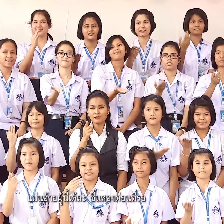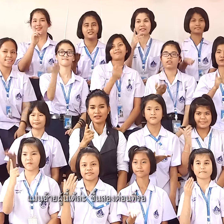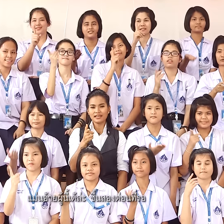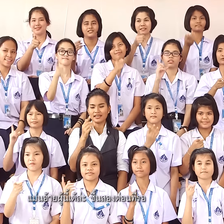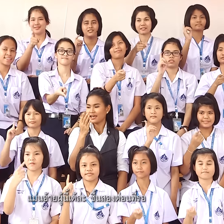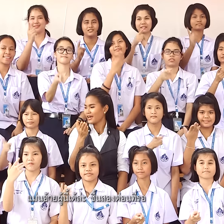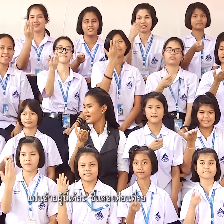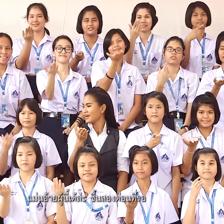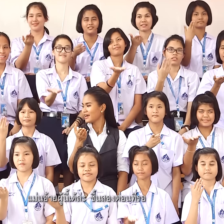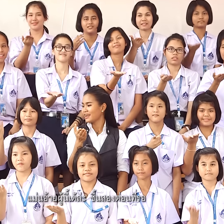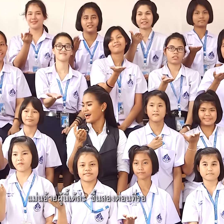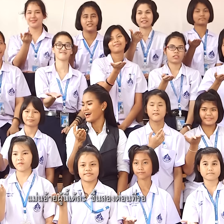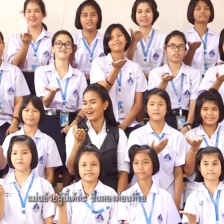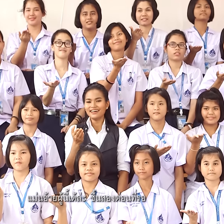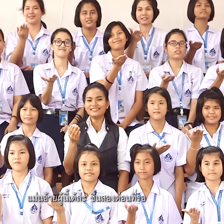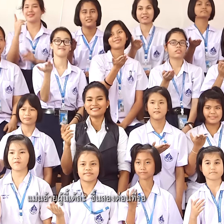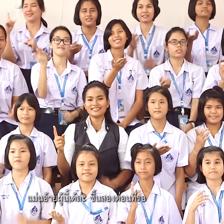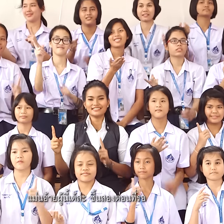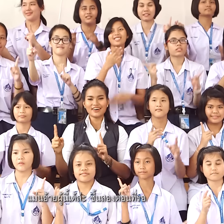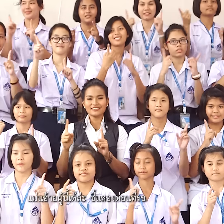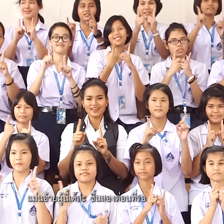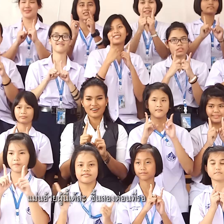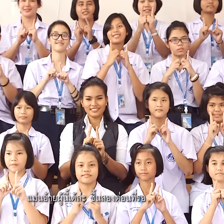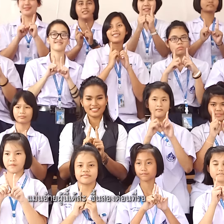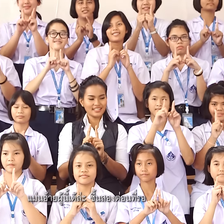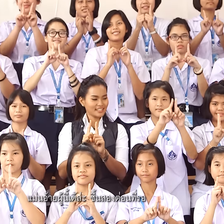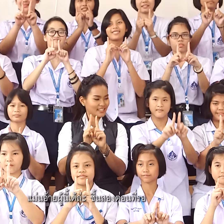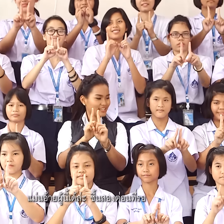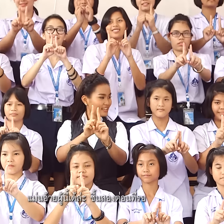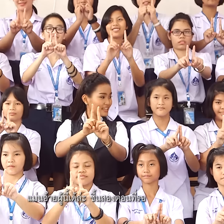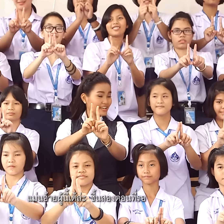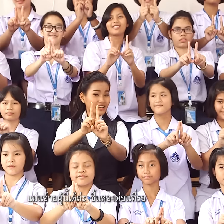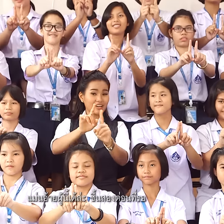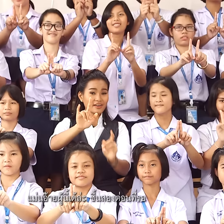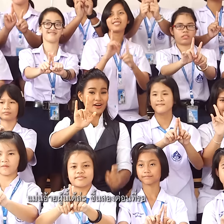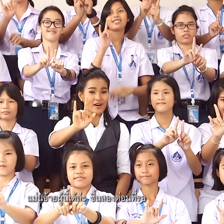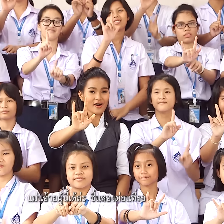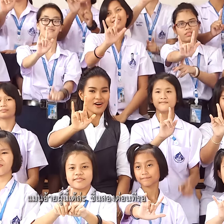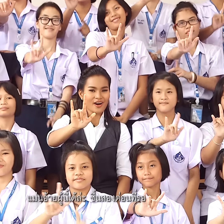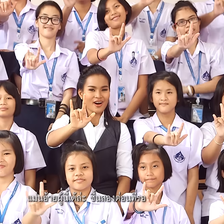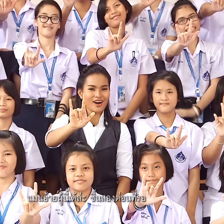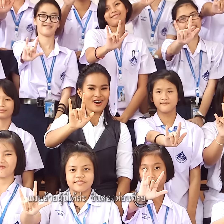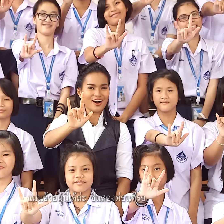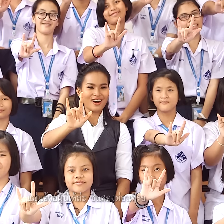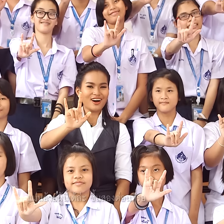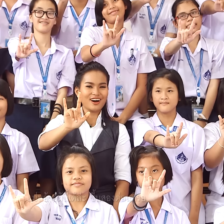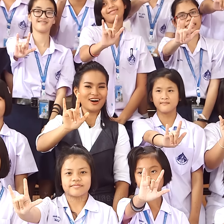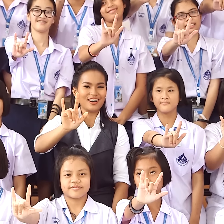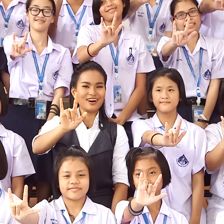ายผู้นี้เดล่ะสิ้นสองตอนที่รอ